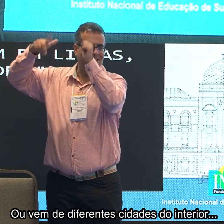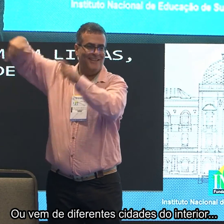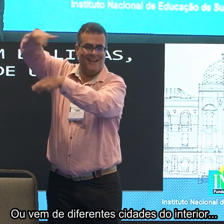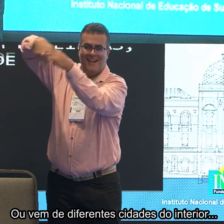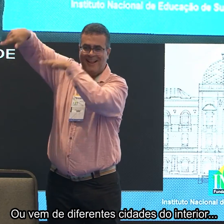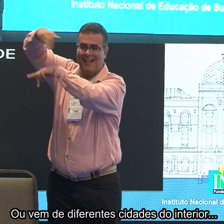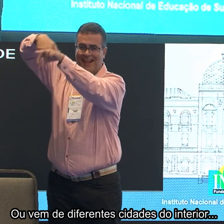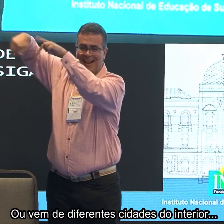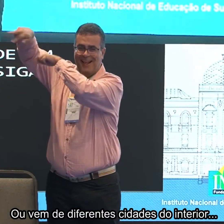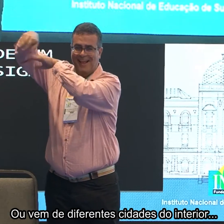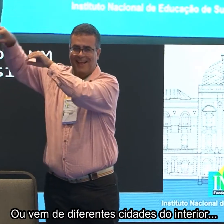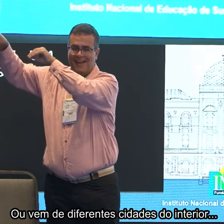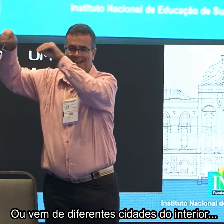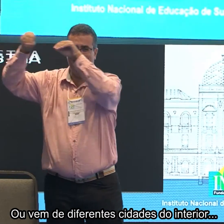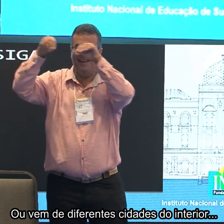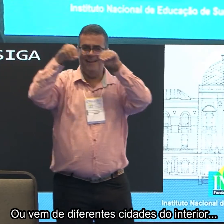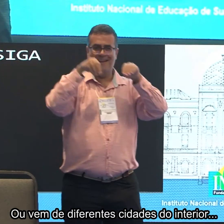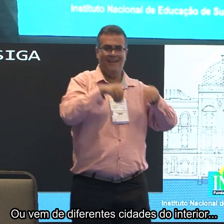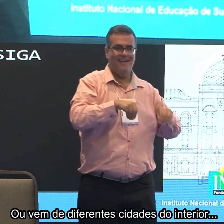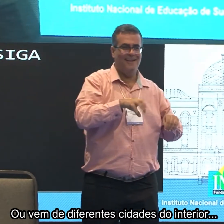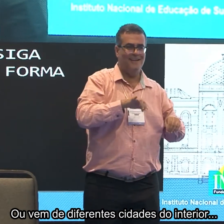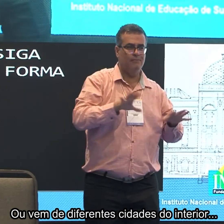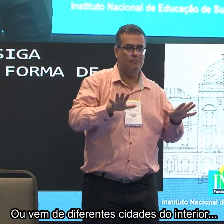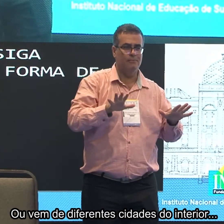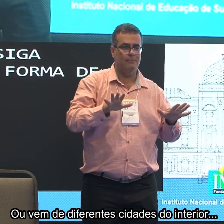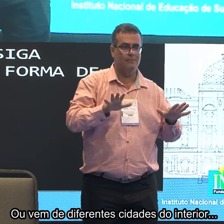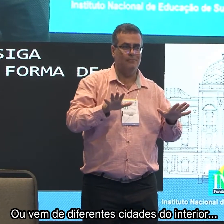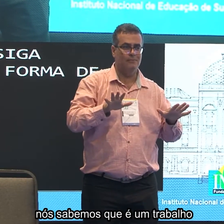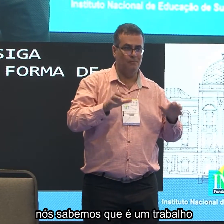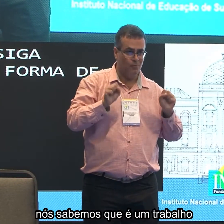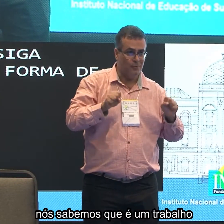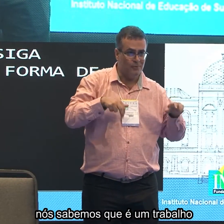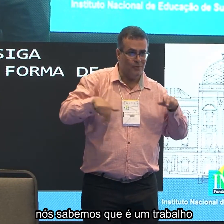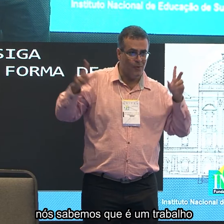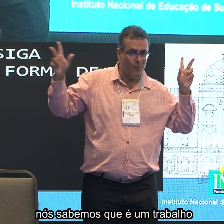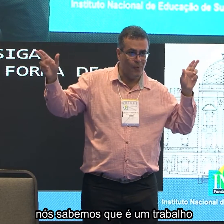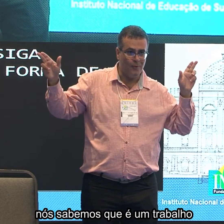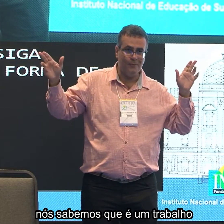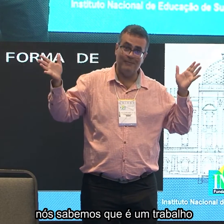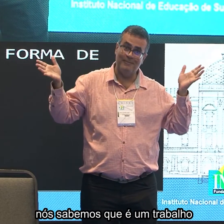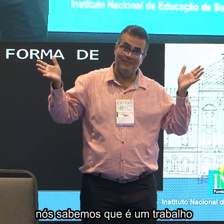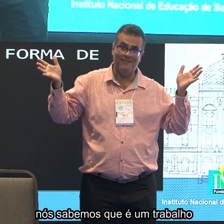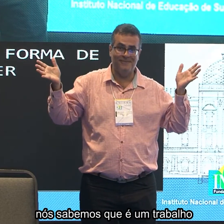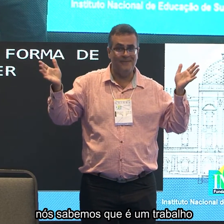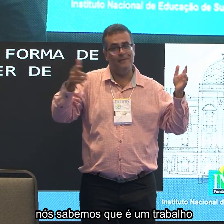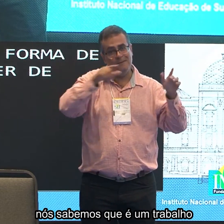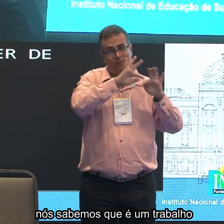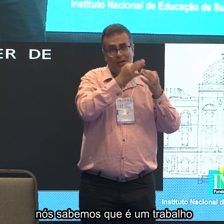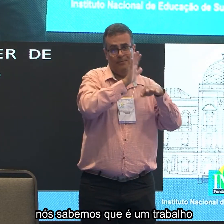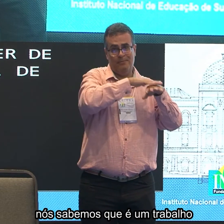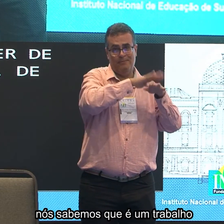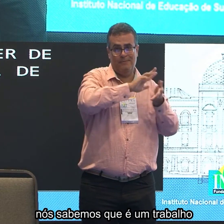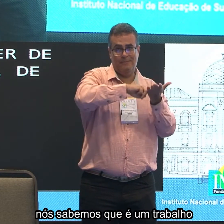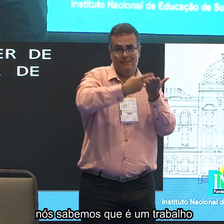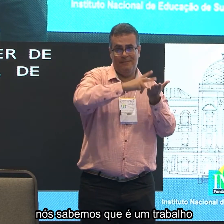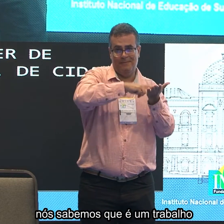por ser de diferentes cidades do interior. Então, nós sabemos que é um trabalho